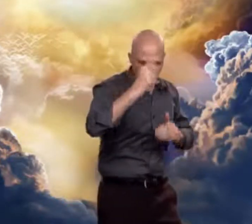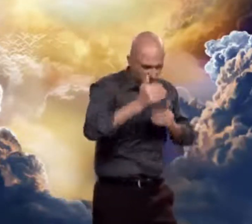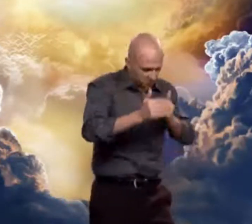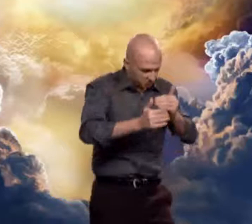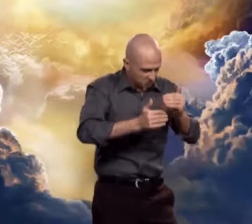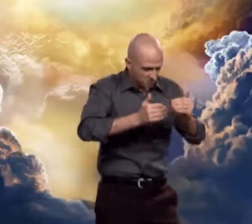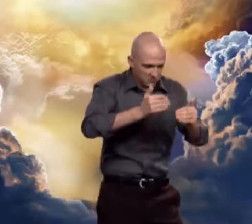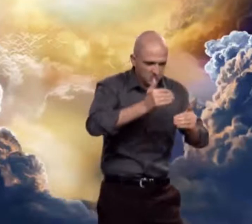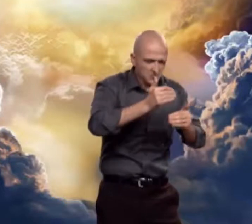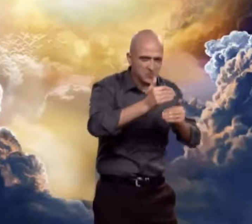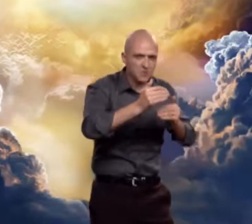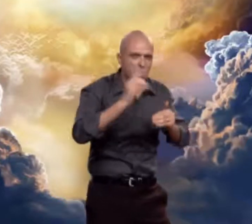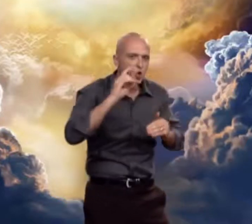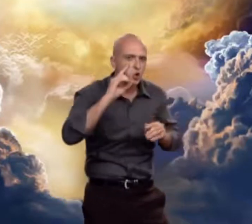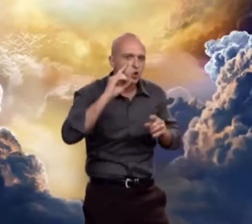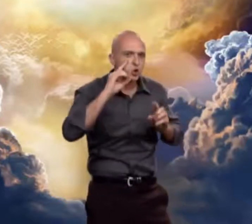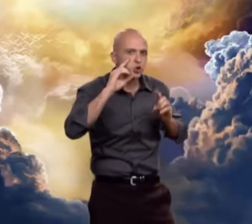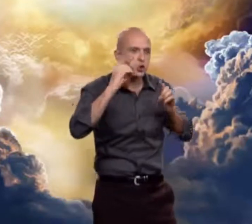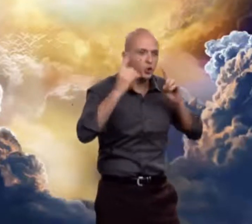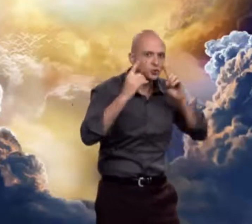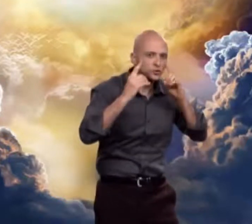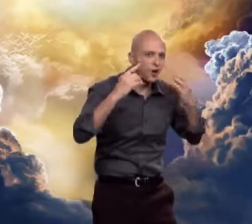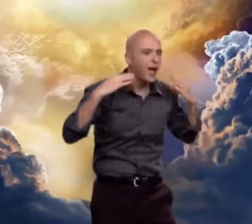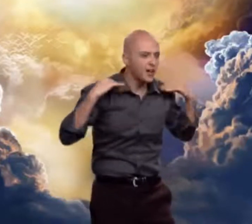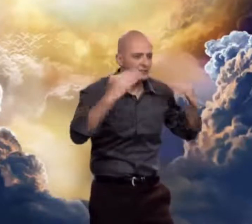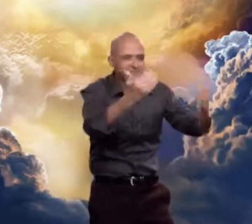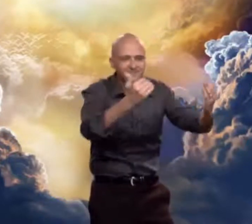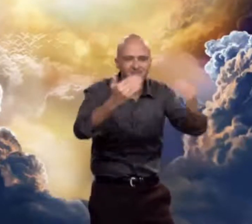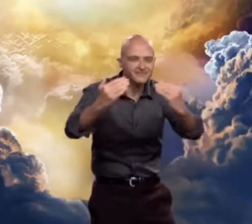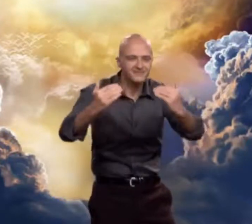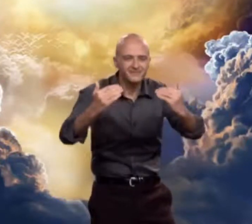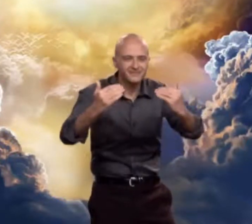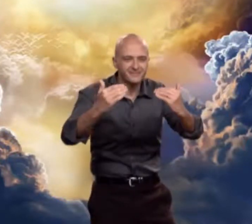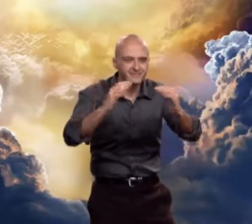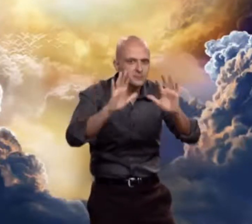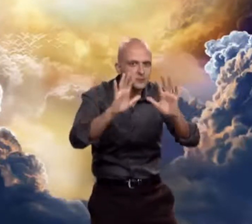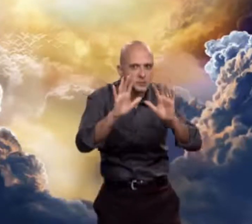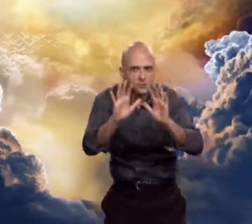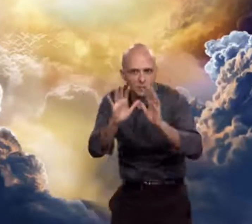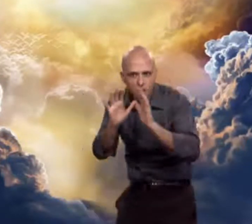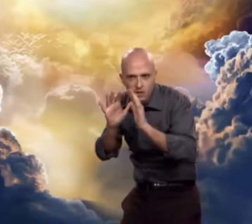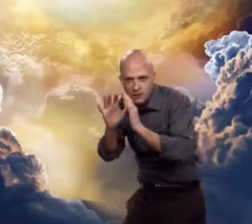ele na rebelião. A desafeição torna-se aberta à revolta.